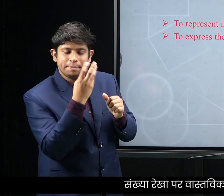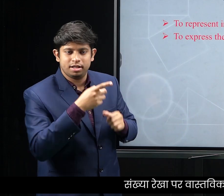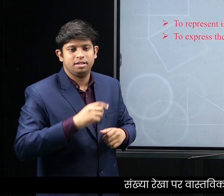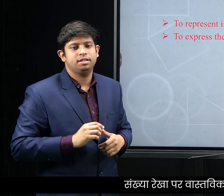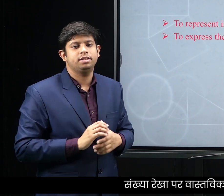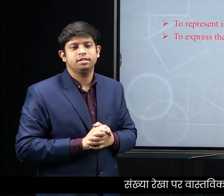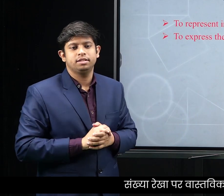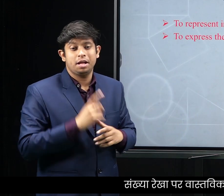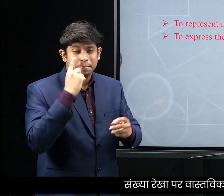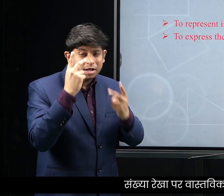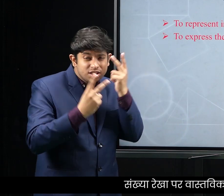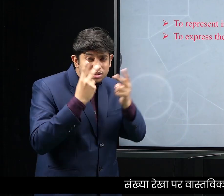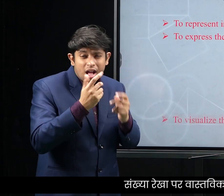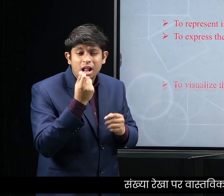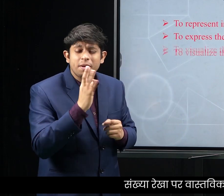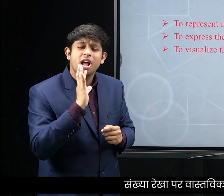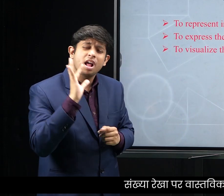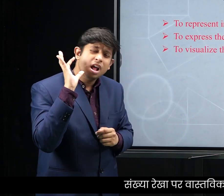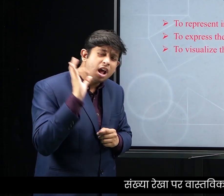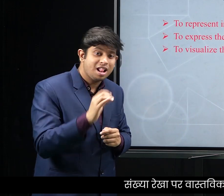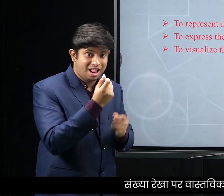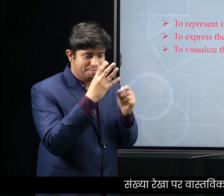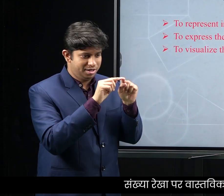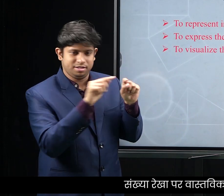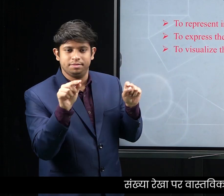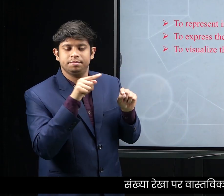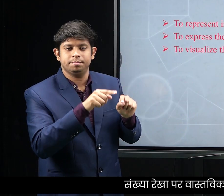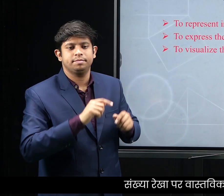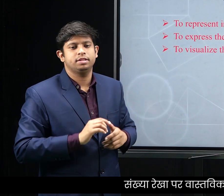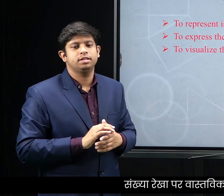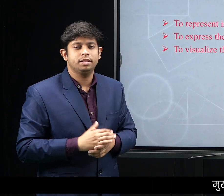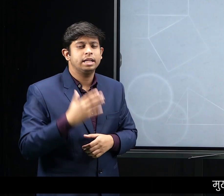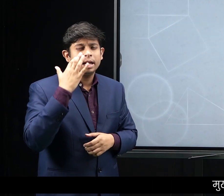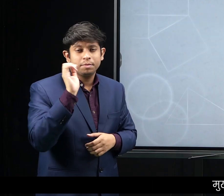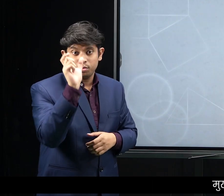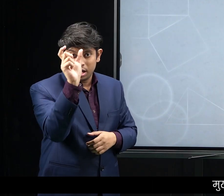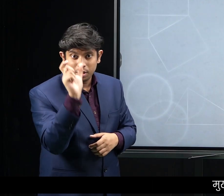संख्या रेखा पर वास्तविक संख्याओं की कल्पना करना। मुख्य शब्द: